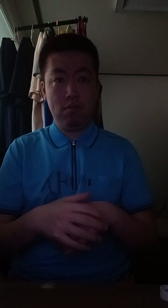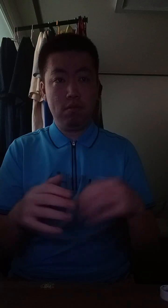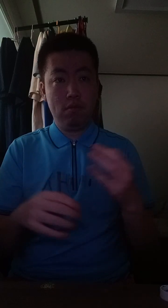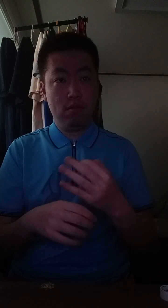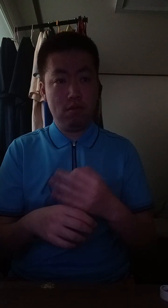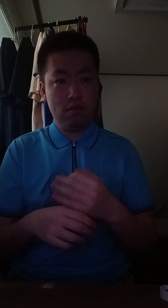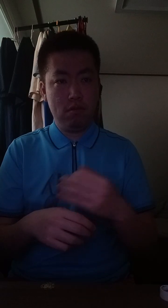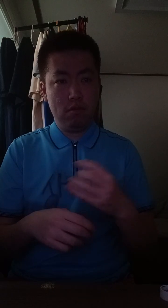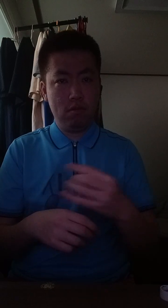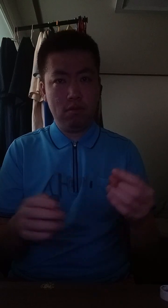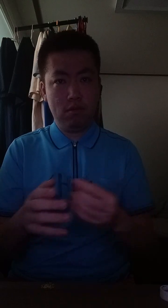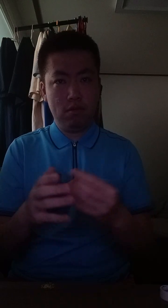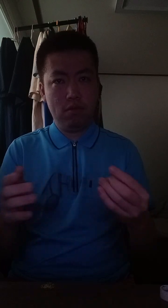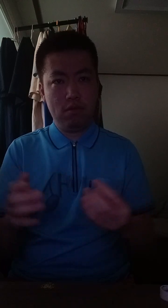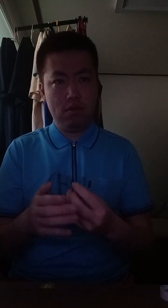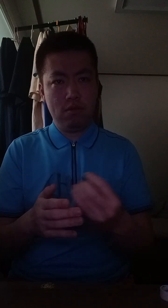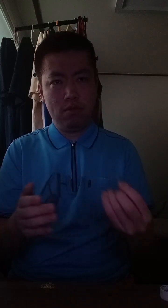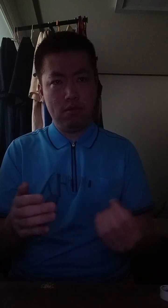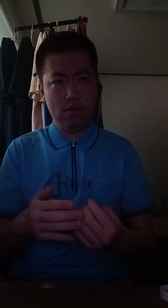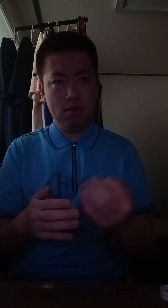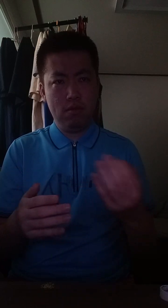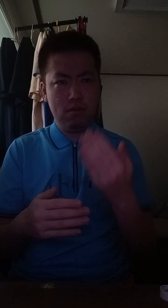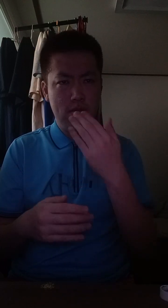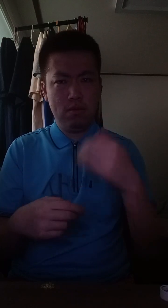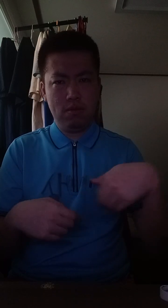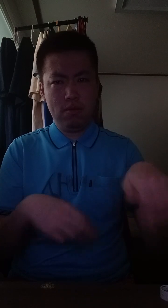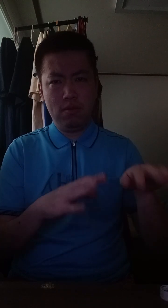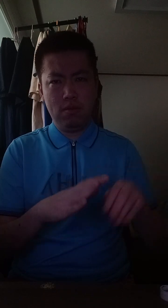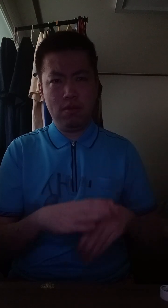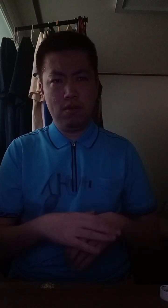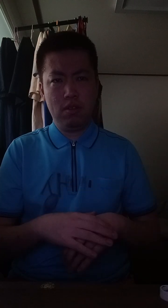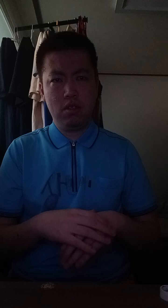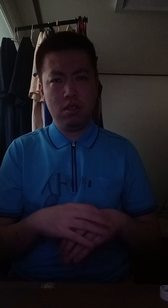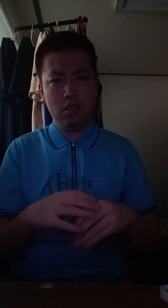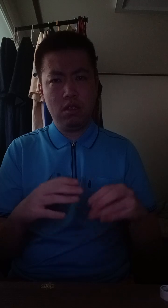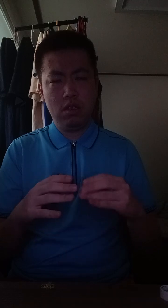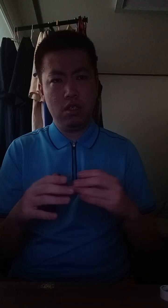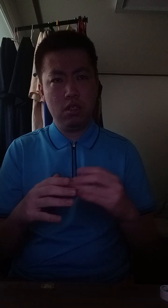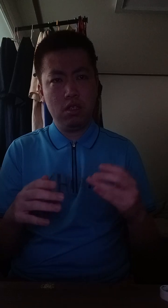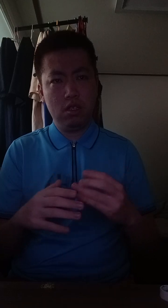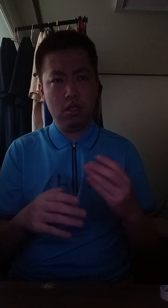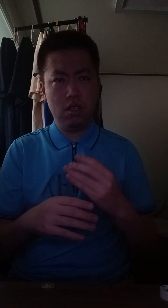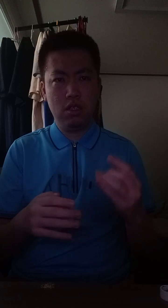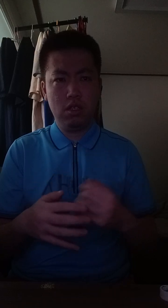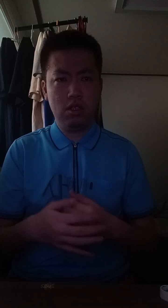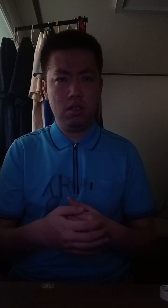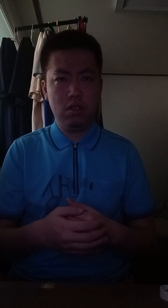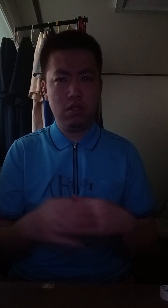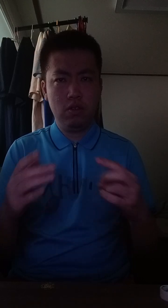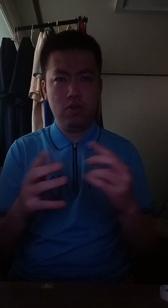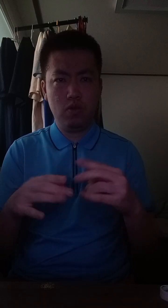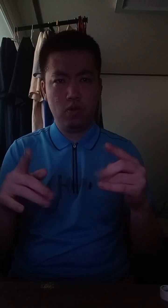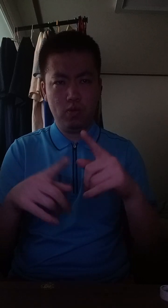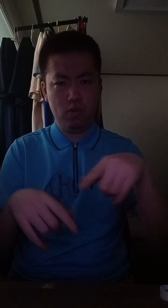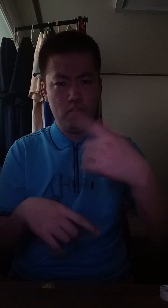안에 있는 게 다 녹으면 다 상해서 버려야 될 물건들이에요. 그러니까 이게 지금 제일 문제인 거고. 노후화된 변압기가